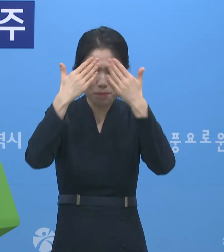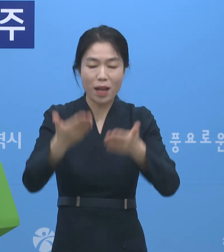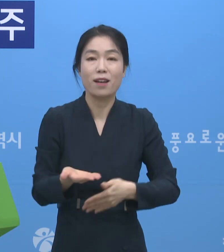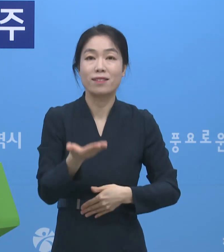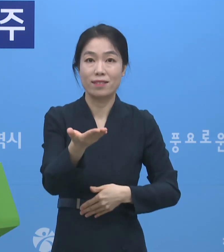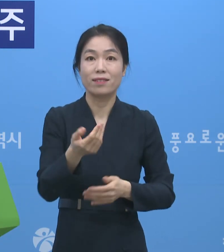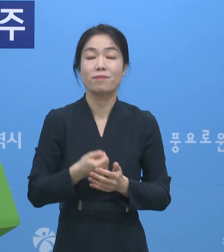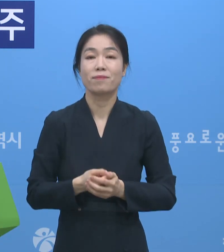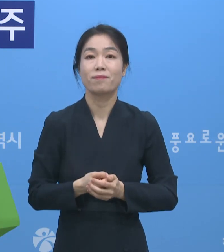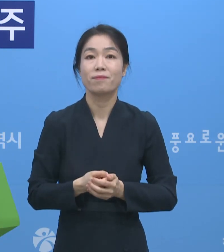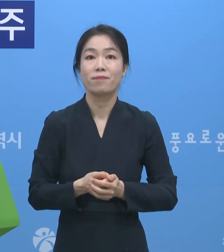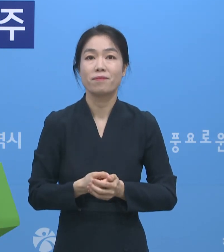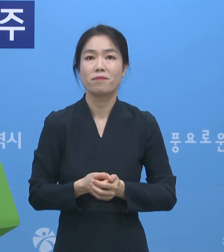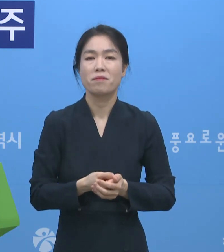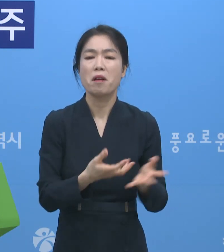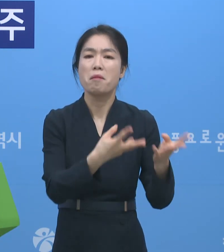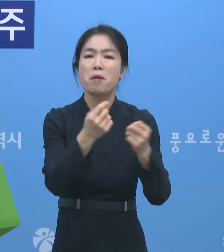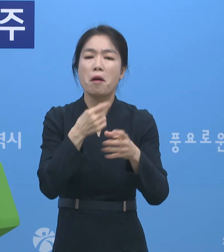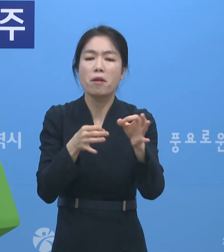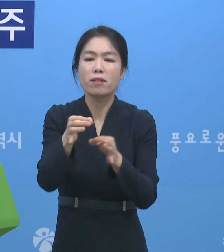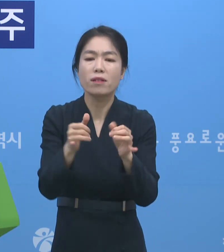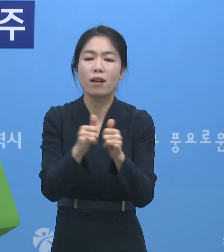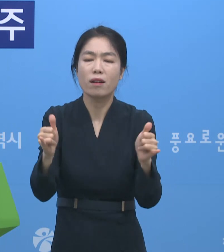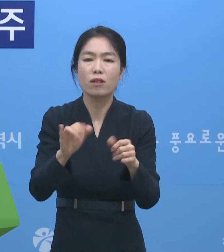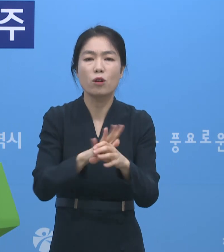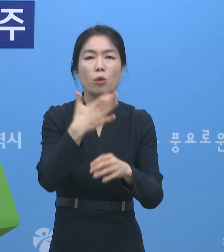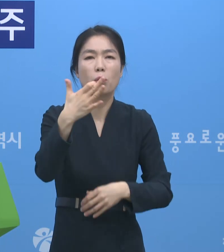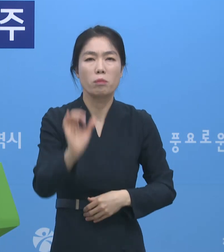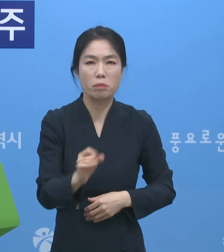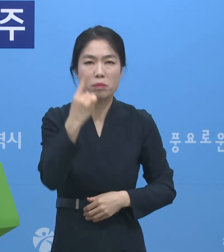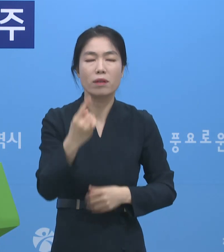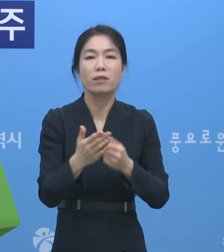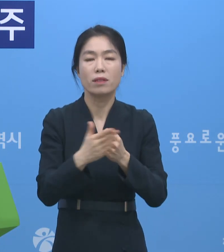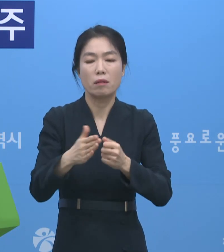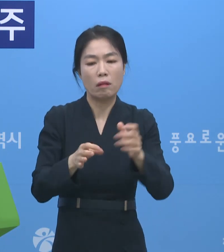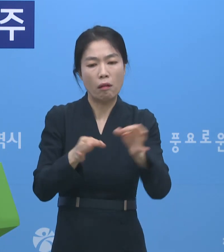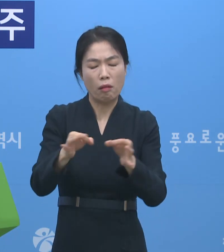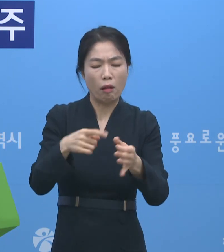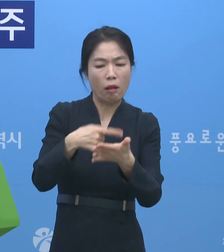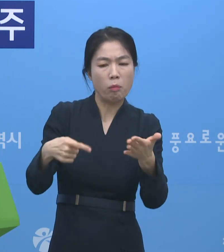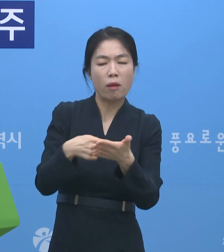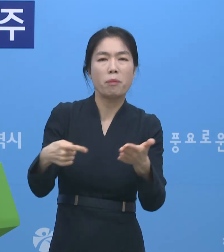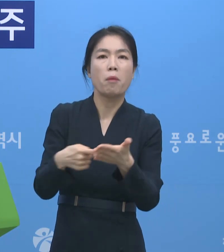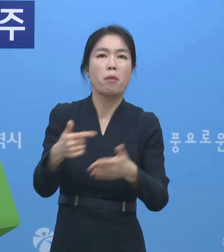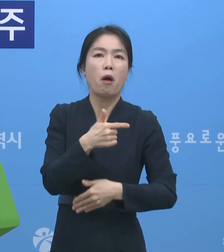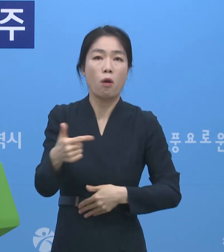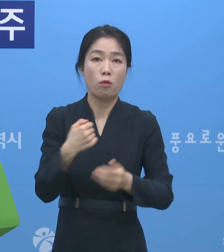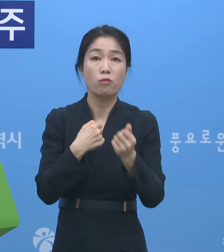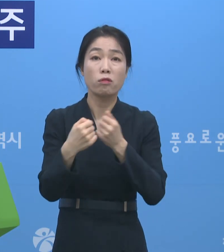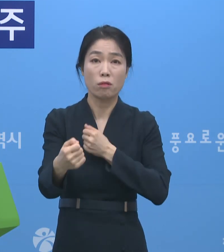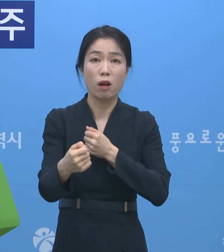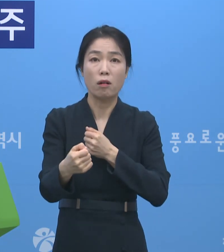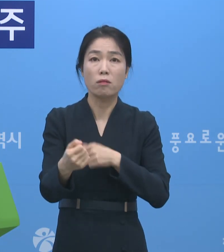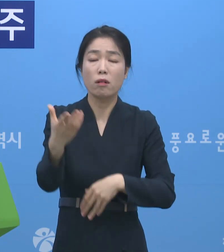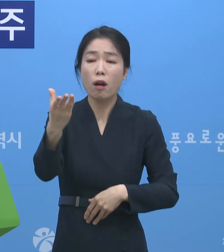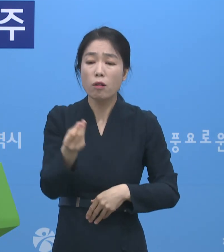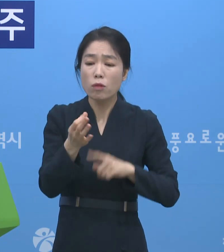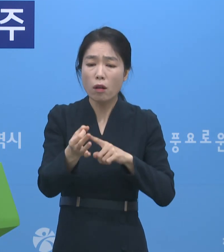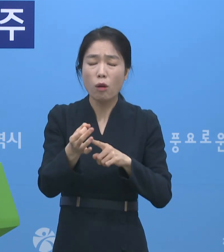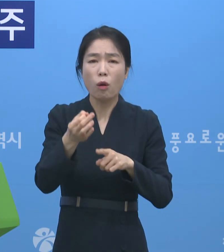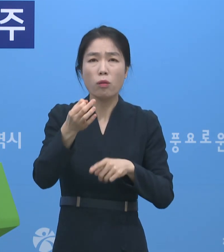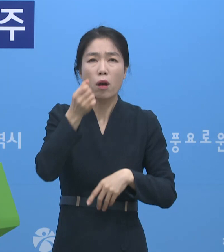드리겠습니다. 많은 소상공인들이 코로나19로 영업에 막대한 피해를 입으면서도